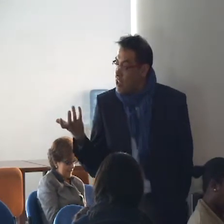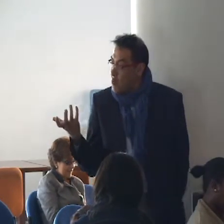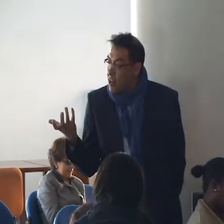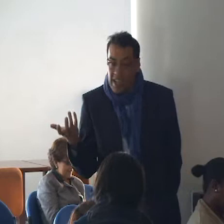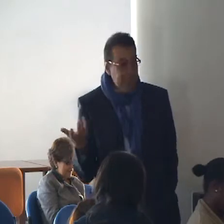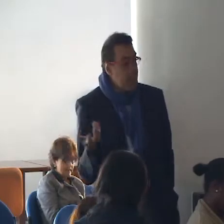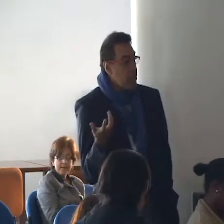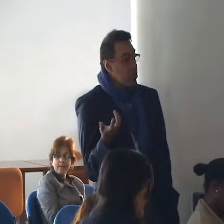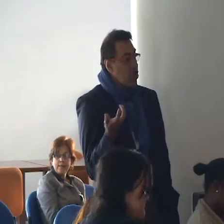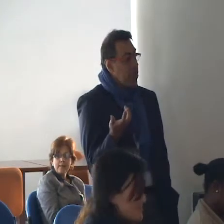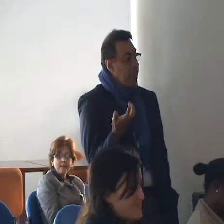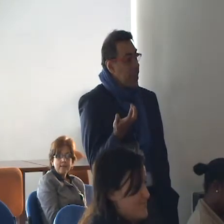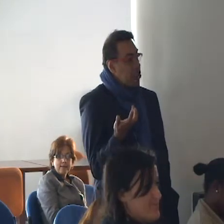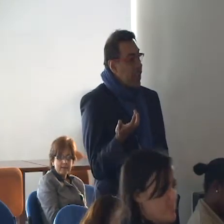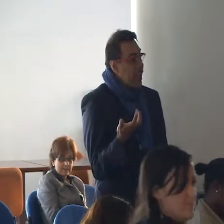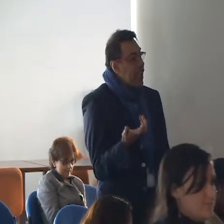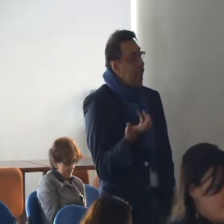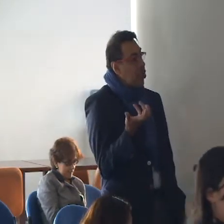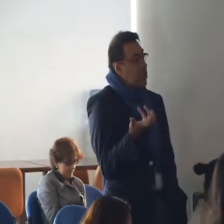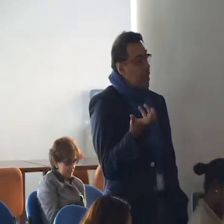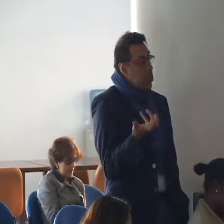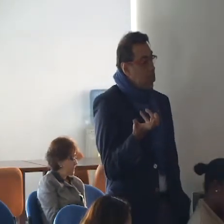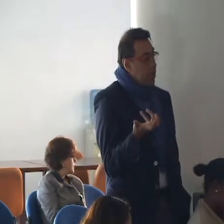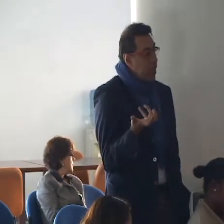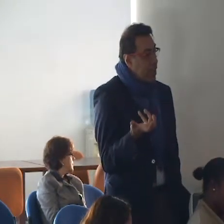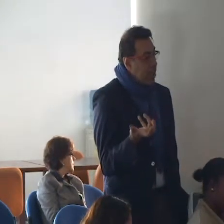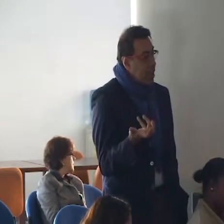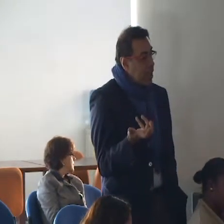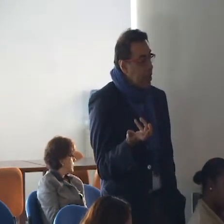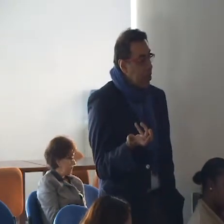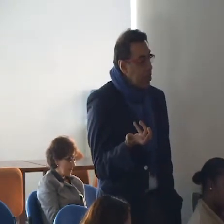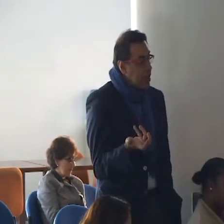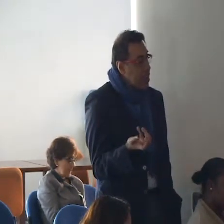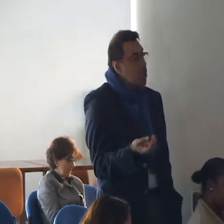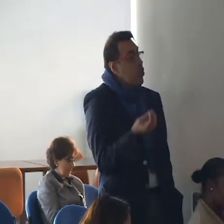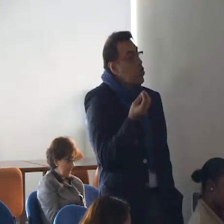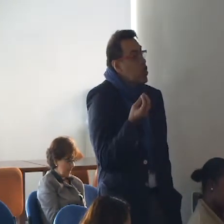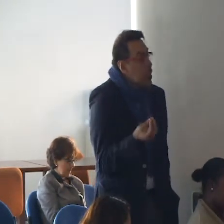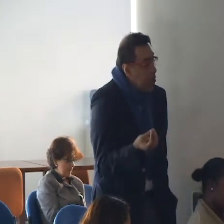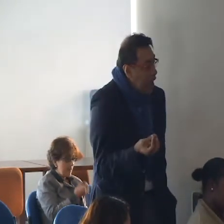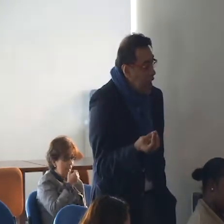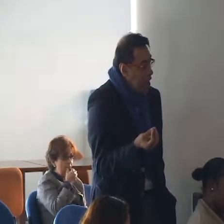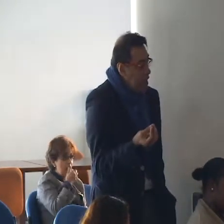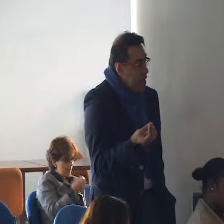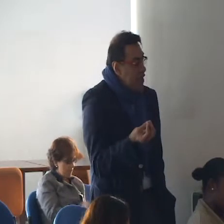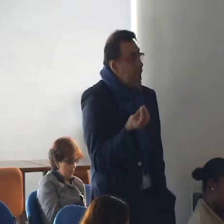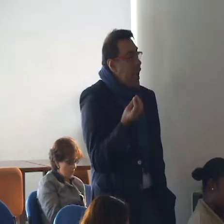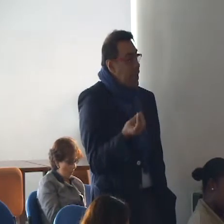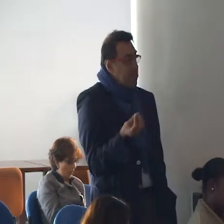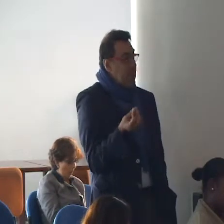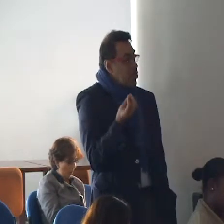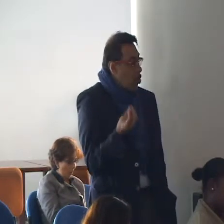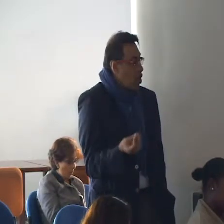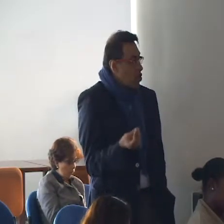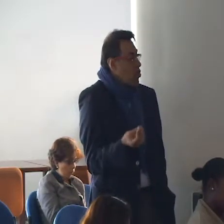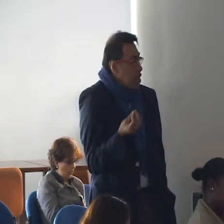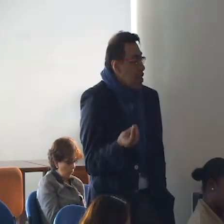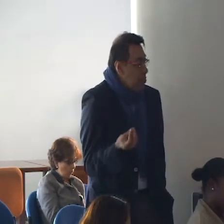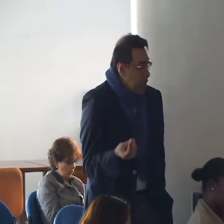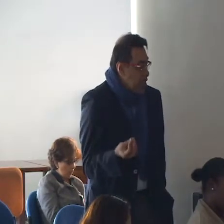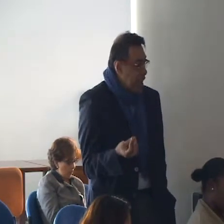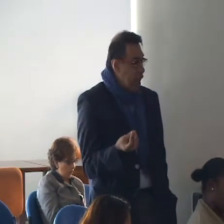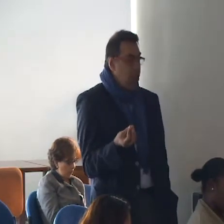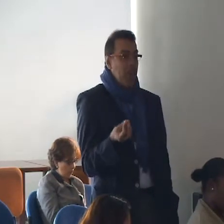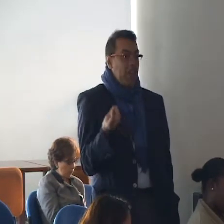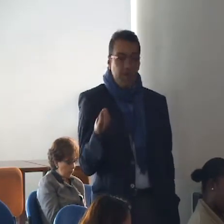que es importante llamar la atención sobre el hecho de que la comunicación aumentativa alternativa no es exclusiva de las